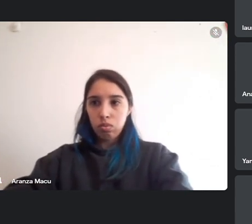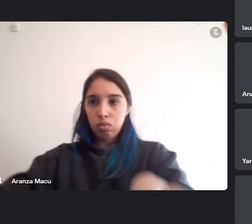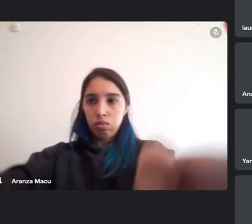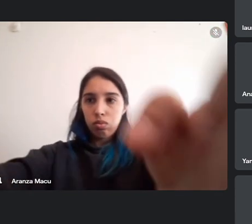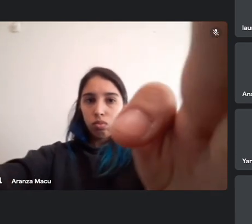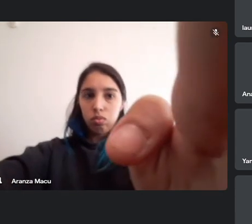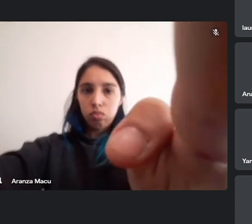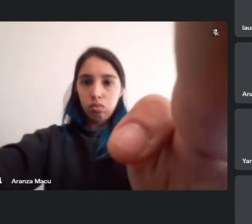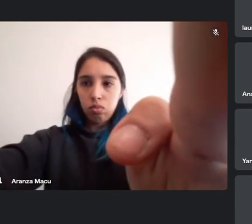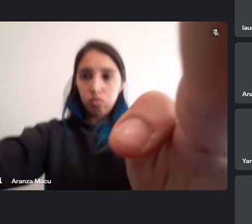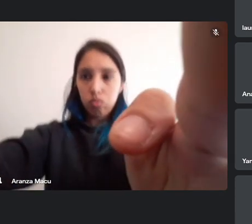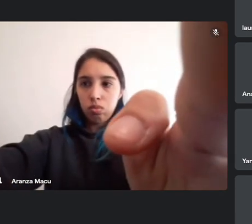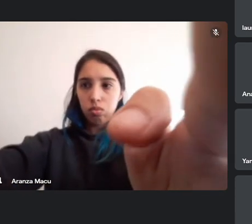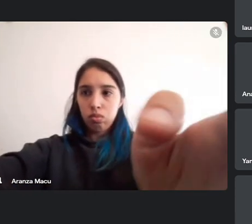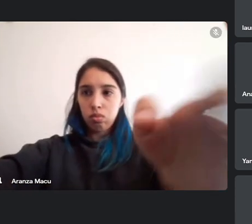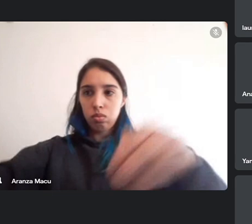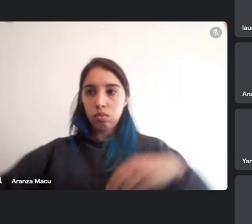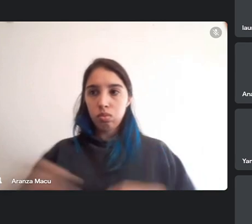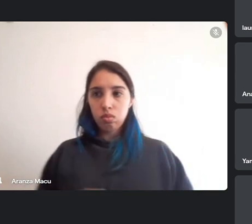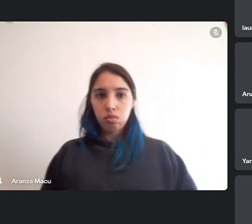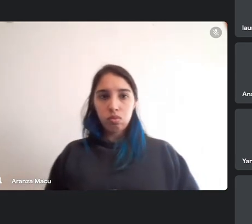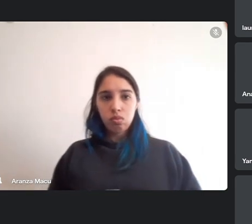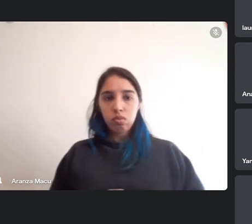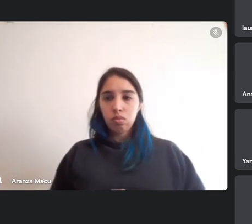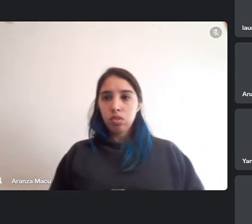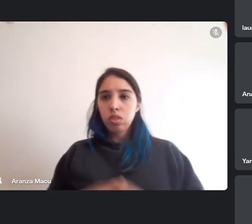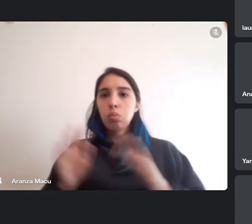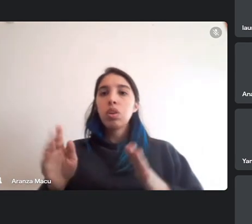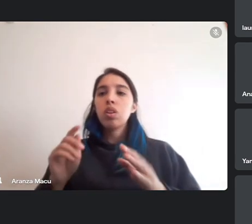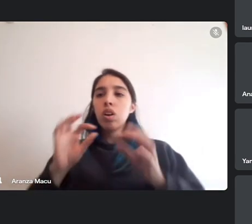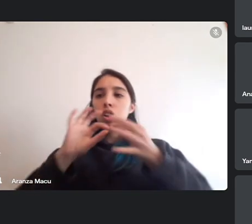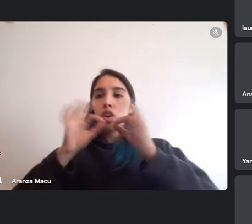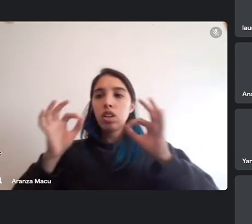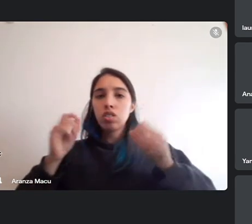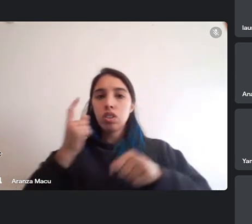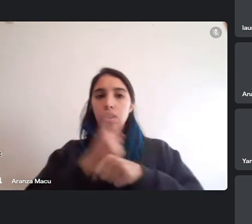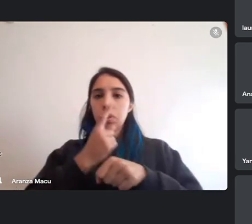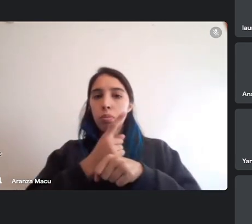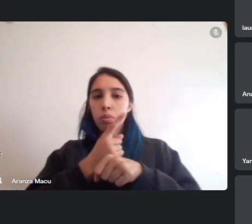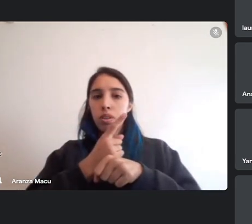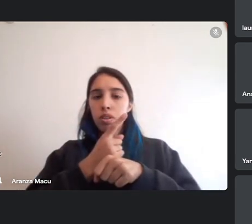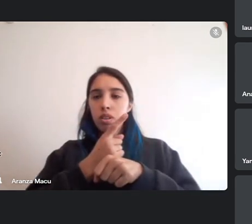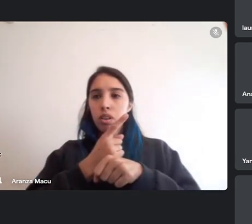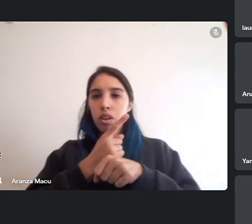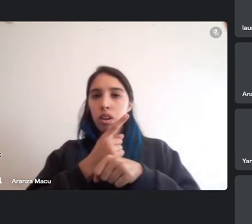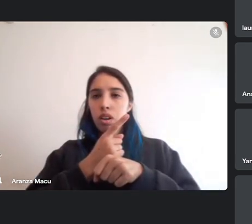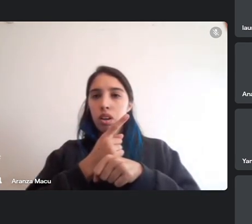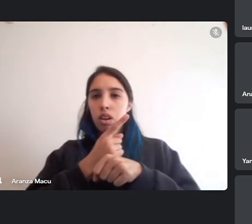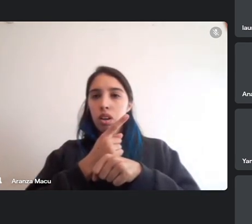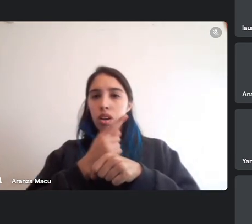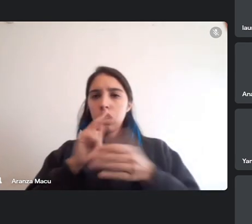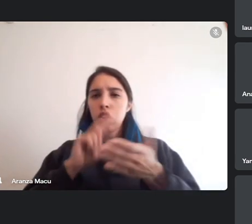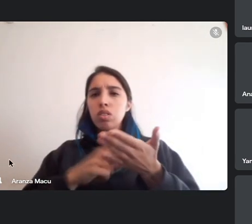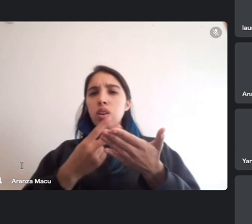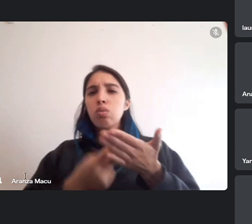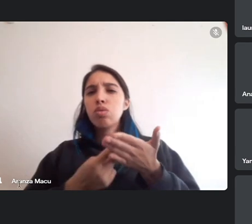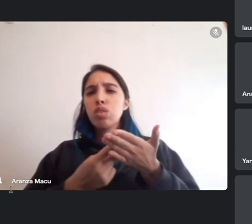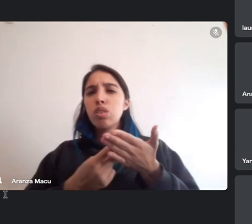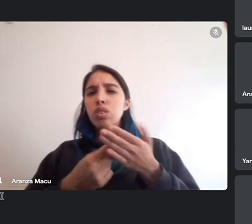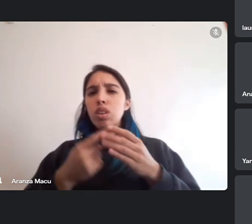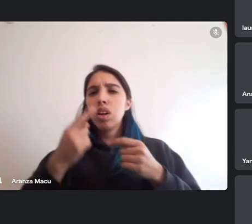En el caso de la primera oración, profe, sería la implementación exitosa de las